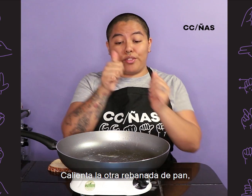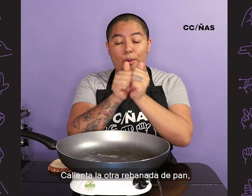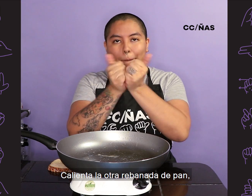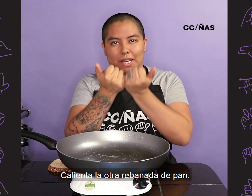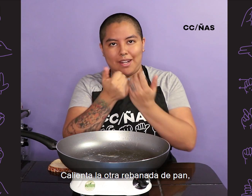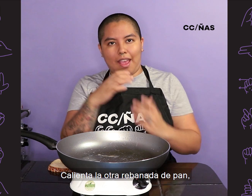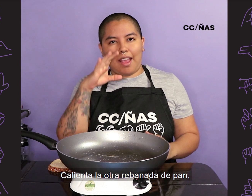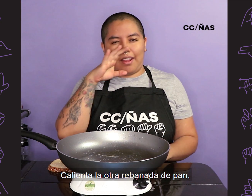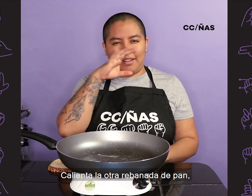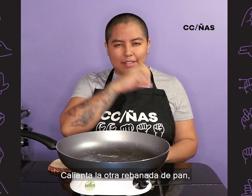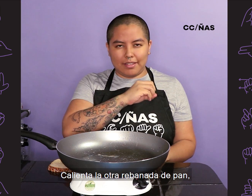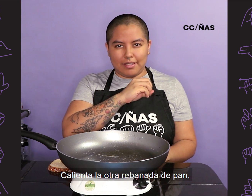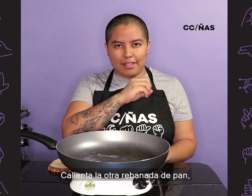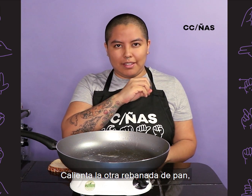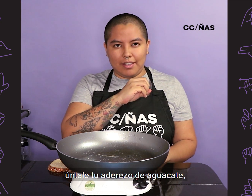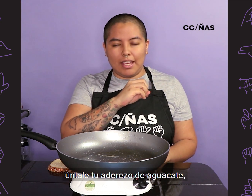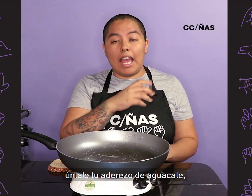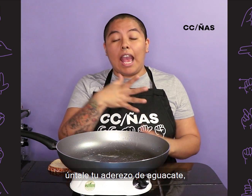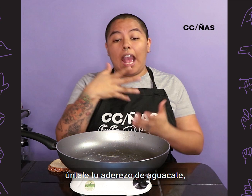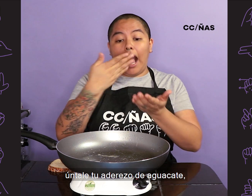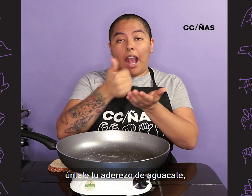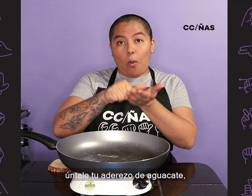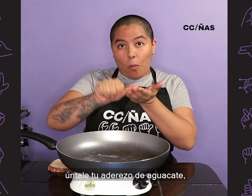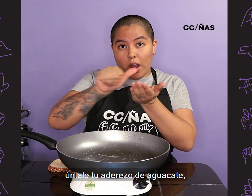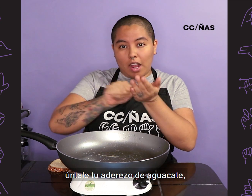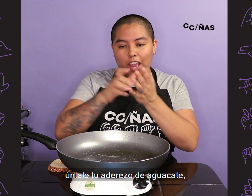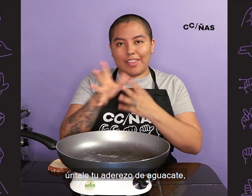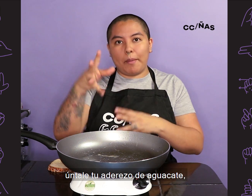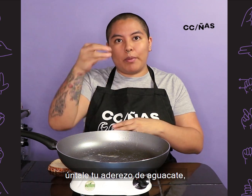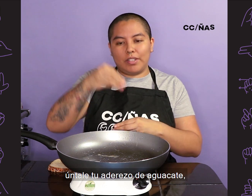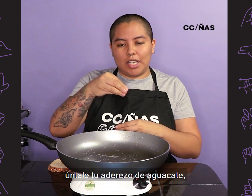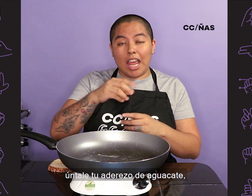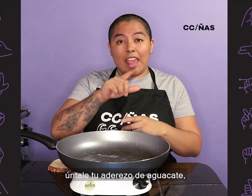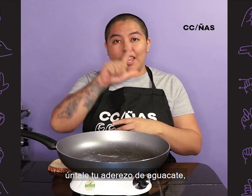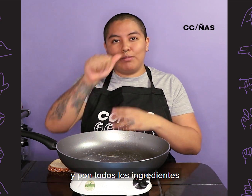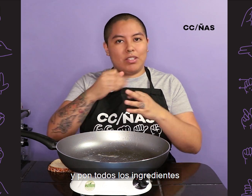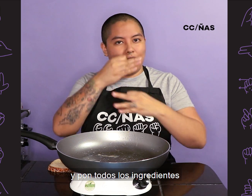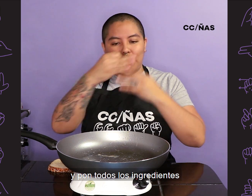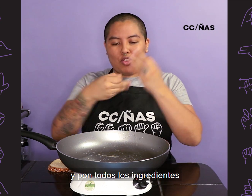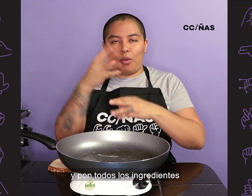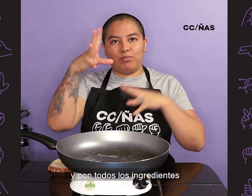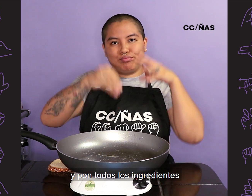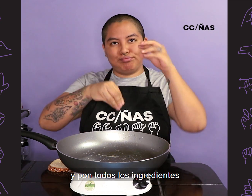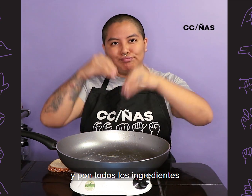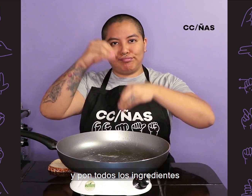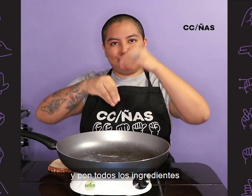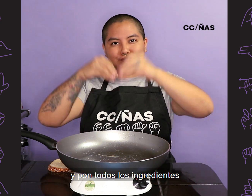Calienta la otra rebanada de pan. Úntale tu aderezo de aguacate y pon todos los ingredientes.